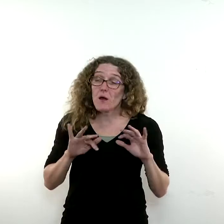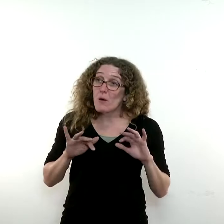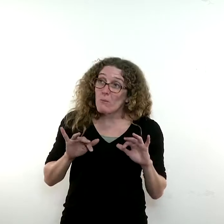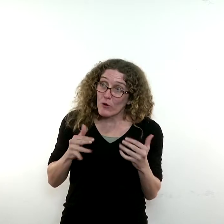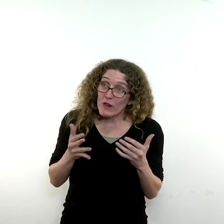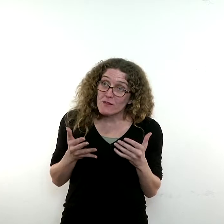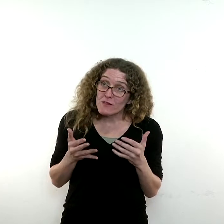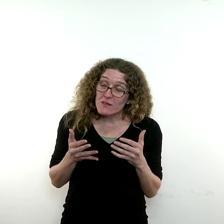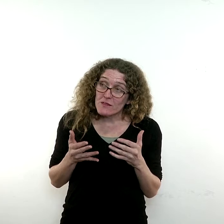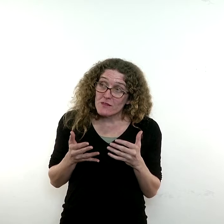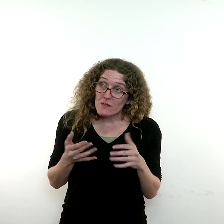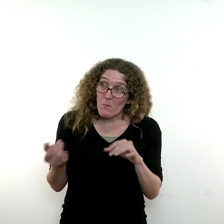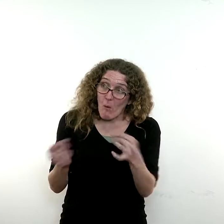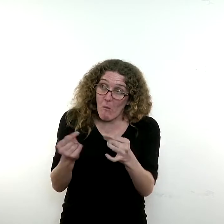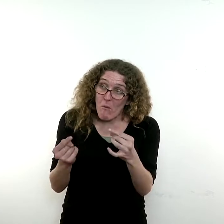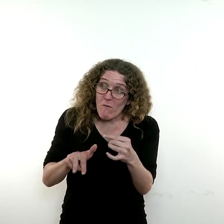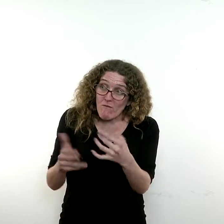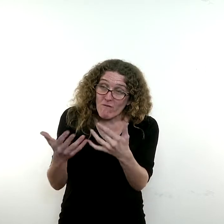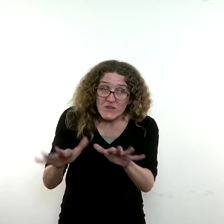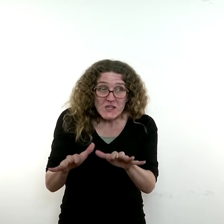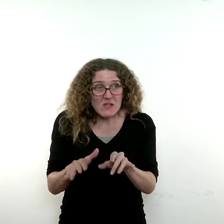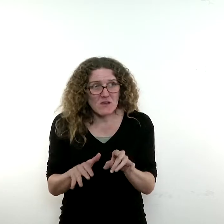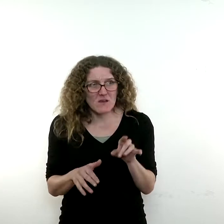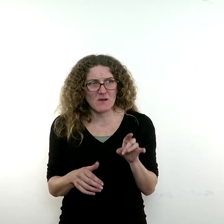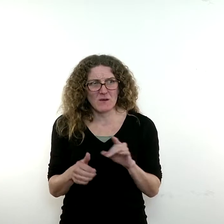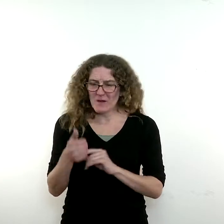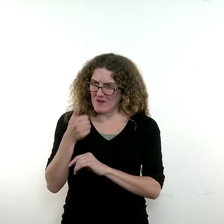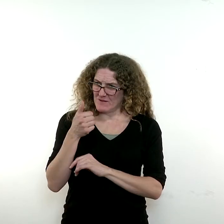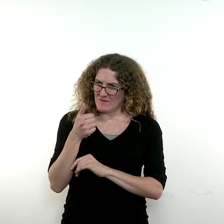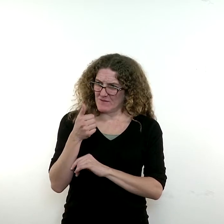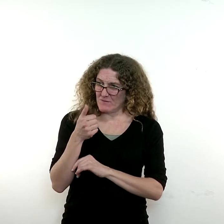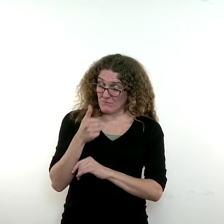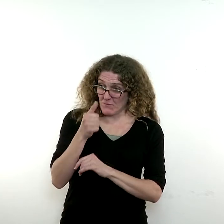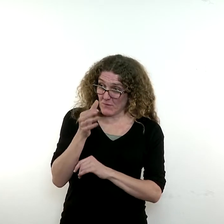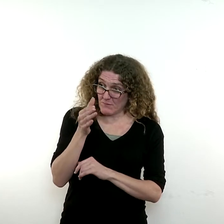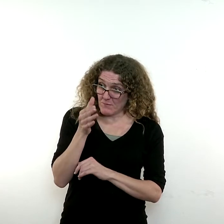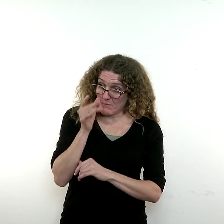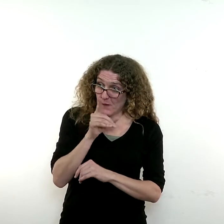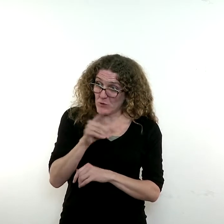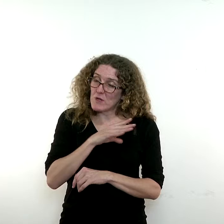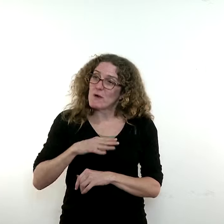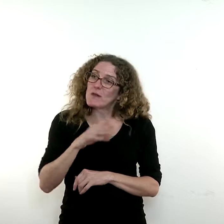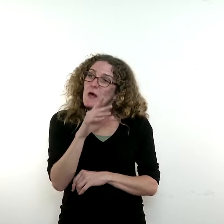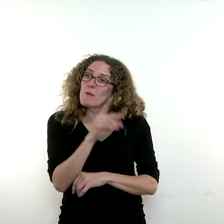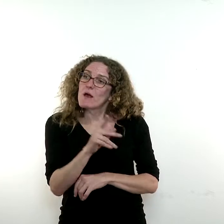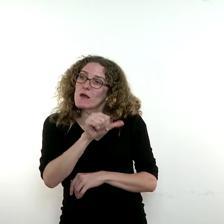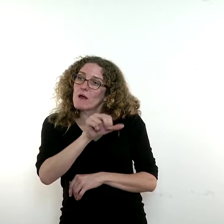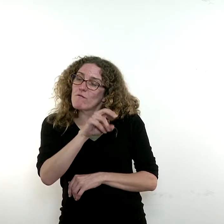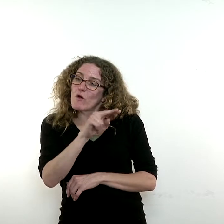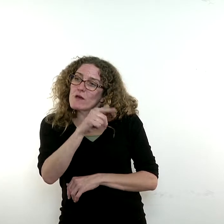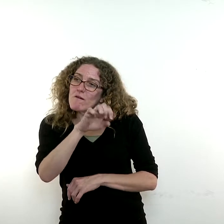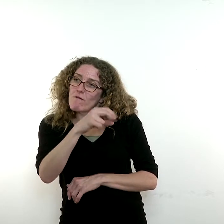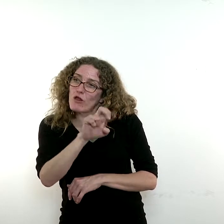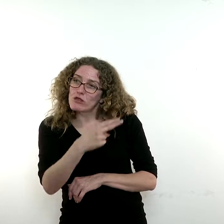Je crois que vous n'avez pas bien entendu les propos de... D'ailleurs, vous-même, vous venez de le dire, mais Mme Keram-Guéven, répétez ce que vous venez de dire. Non mais, monsieur le